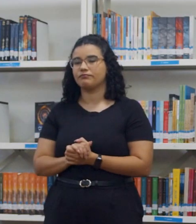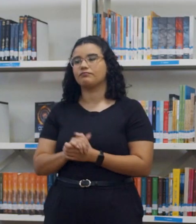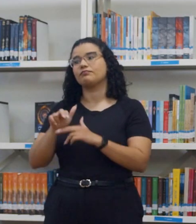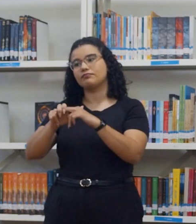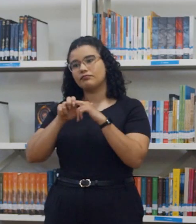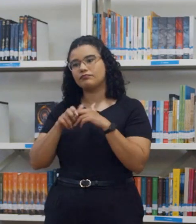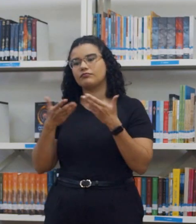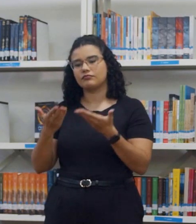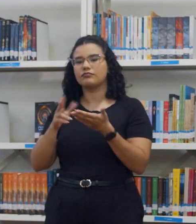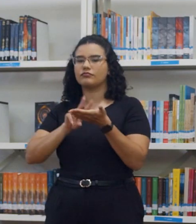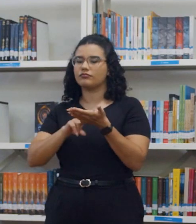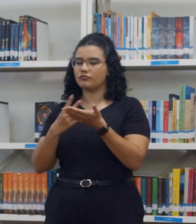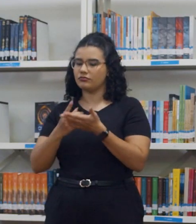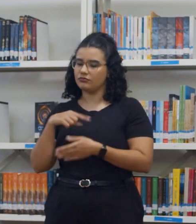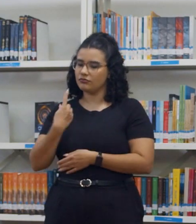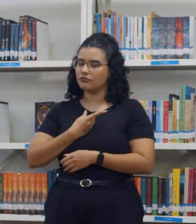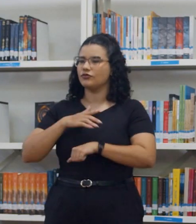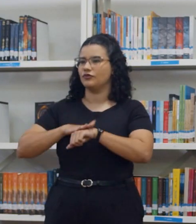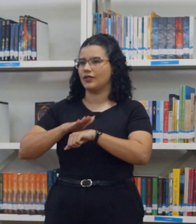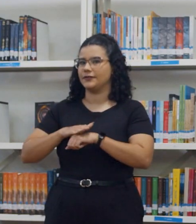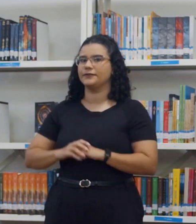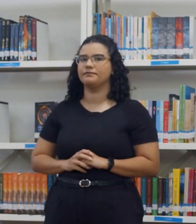Exatamente por causa da interpretação que a gente faz.